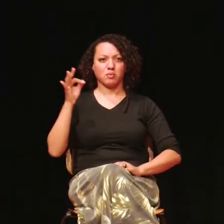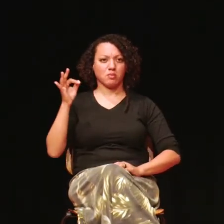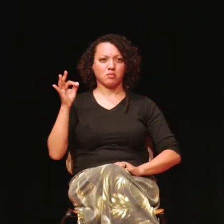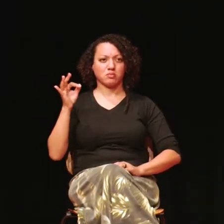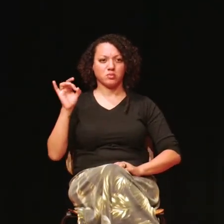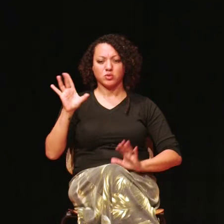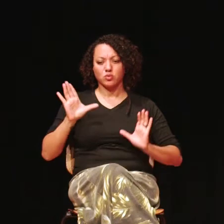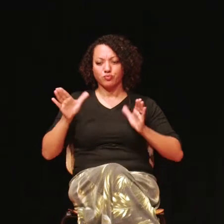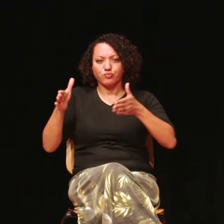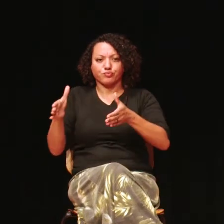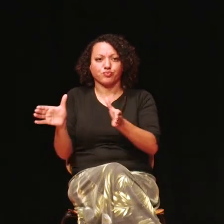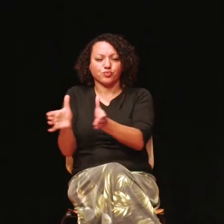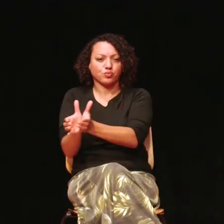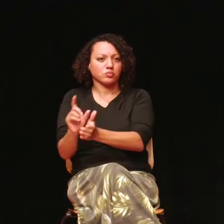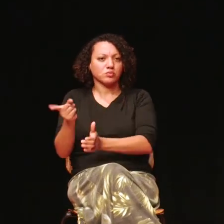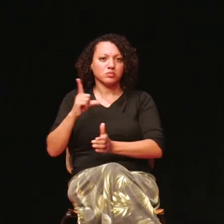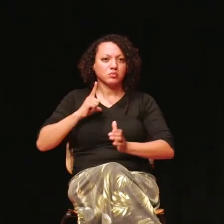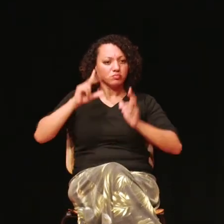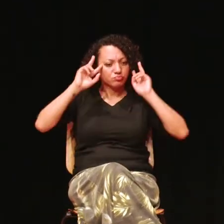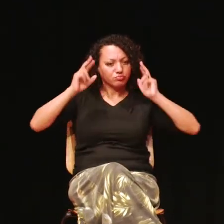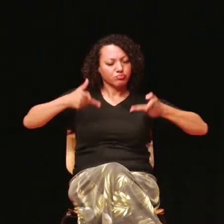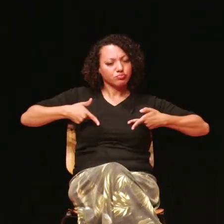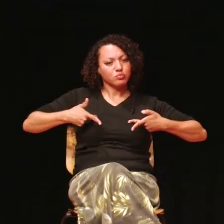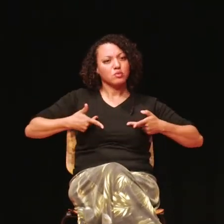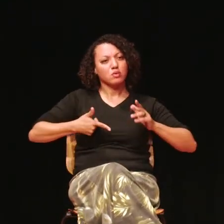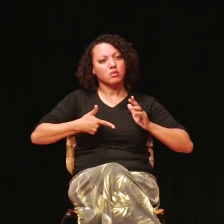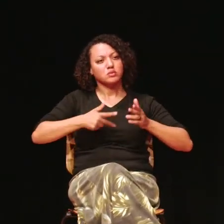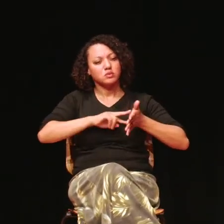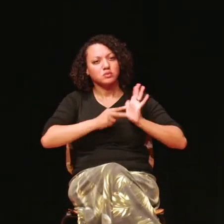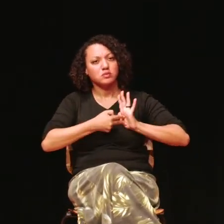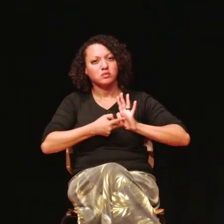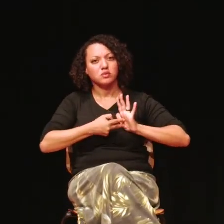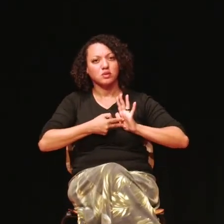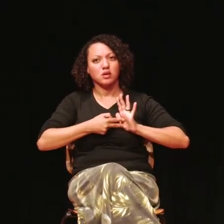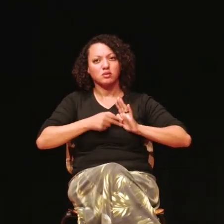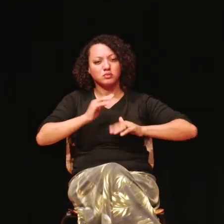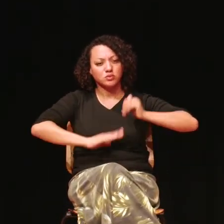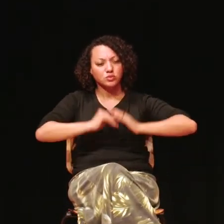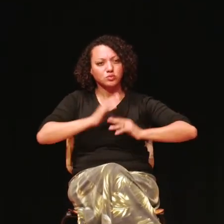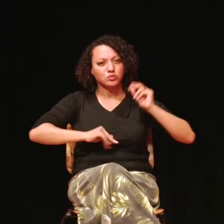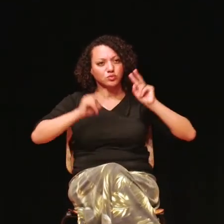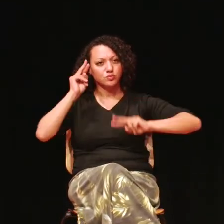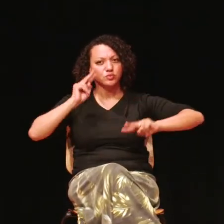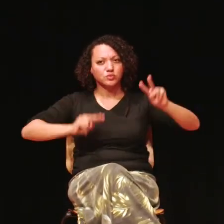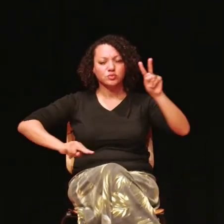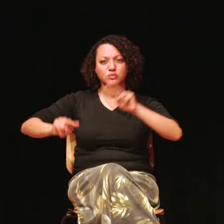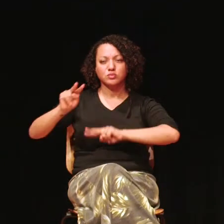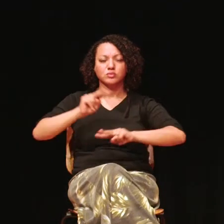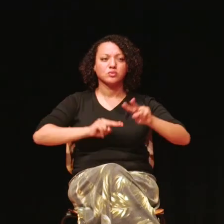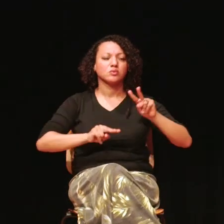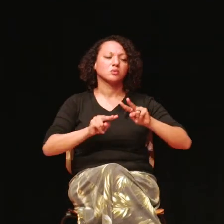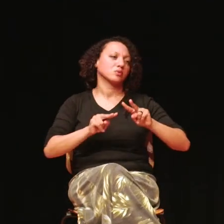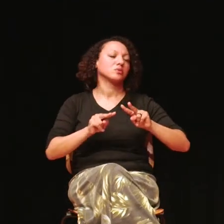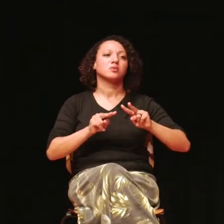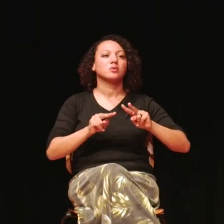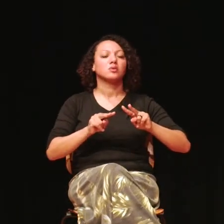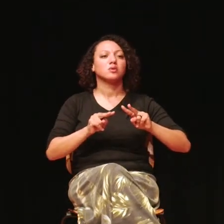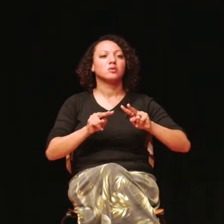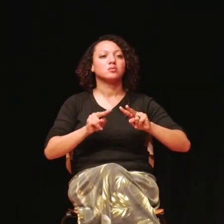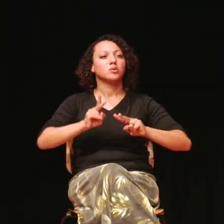tutto, cioè il significato da forma, il significato da attitudine visuale, dos atos visuais,